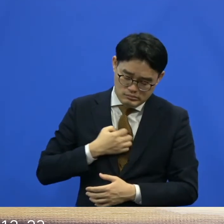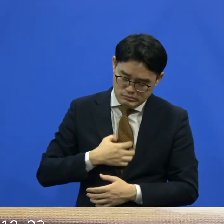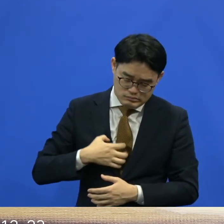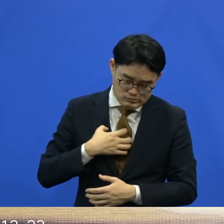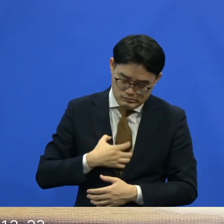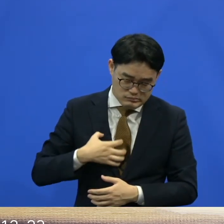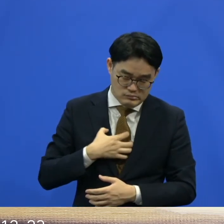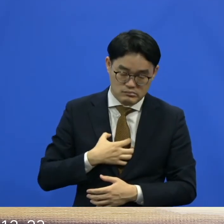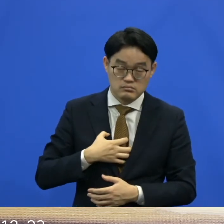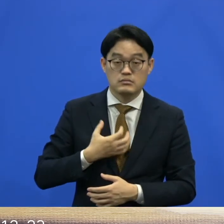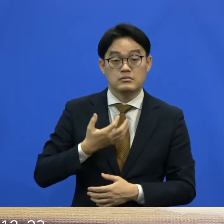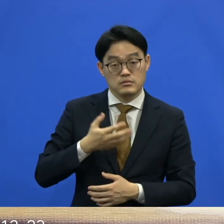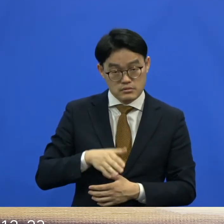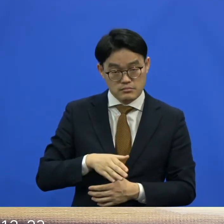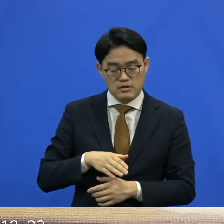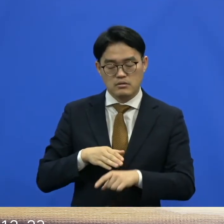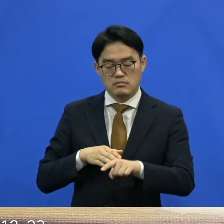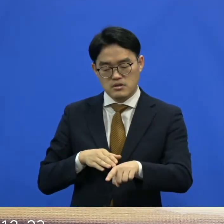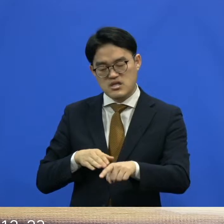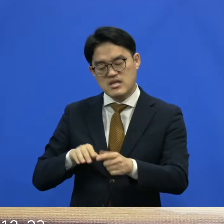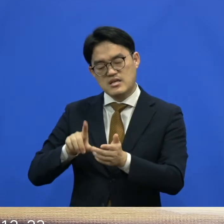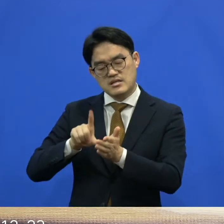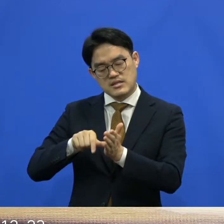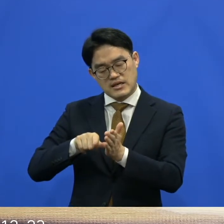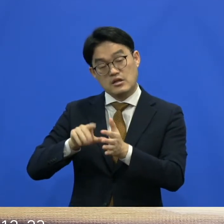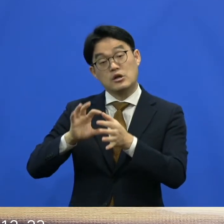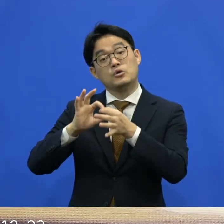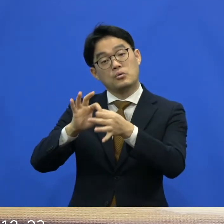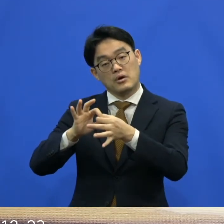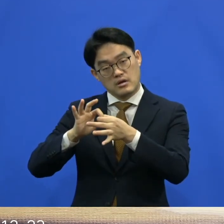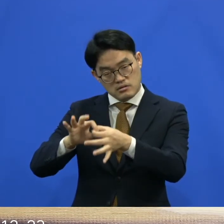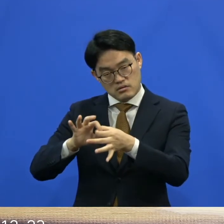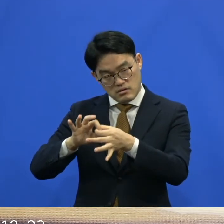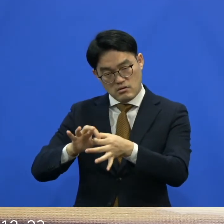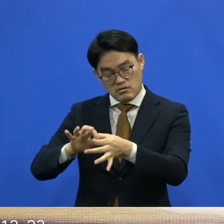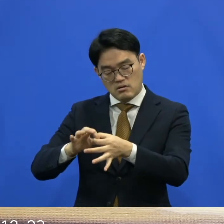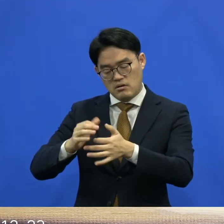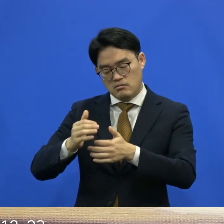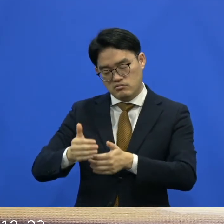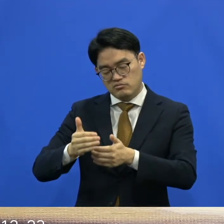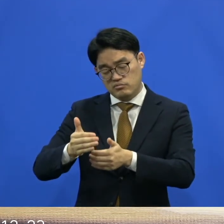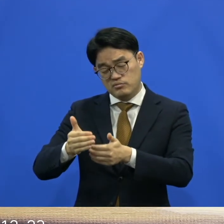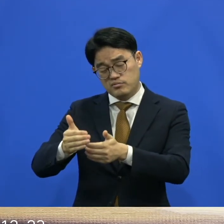그렇지는 않아요. 이 시간을 통해서만 되어지는 일이 하나 있어요.